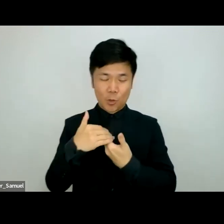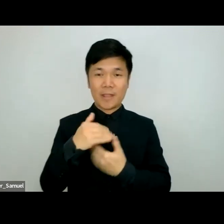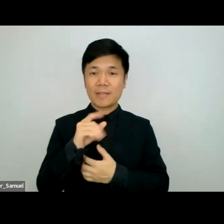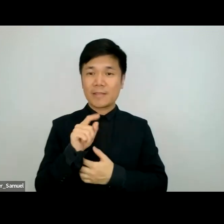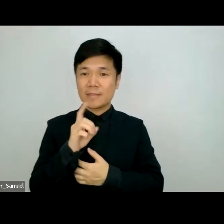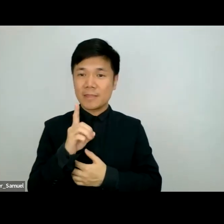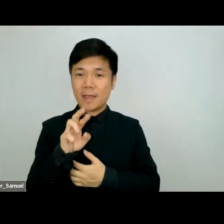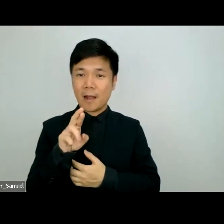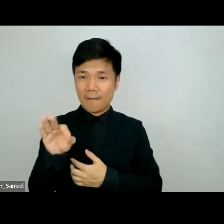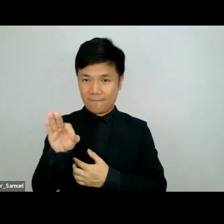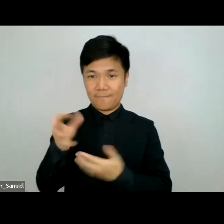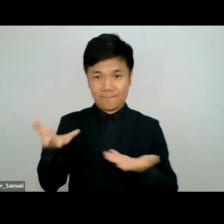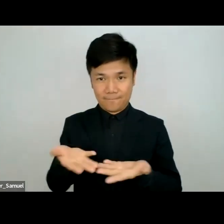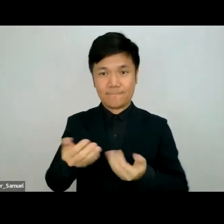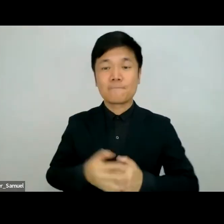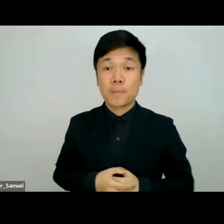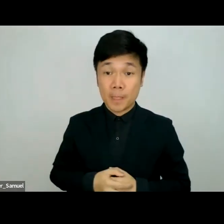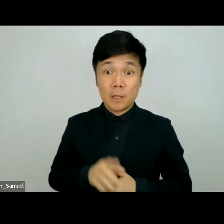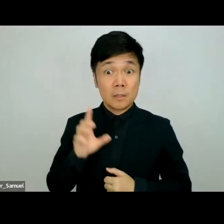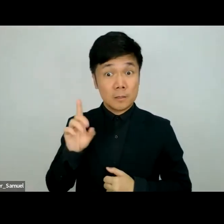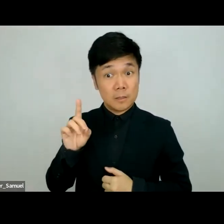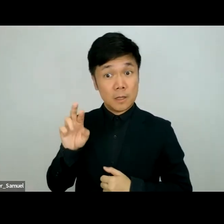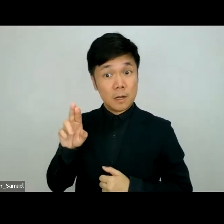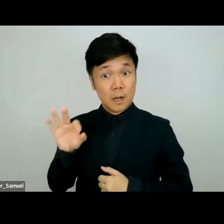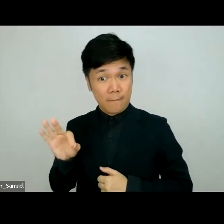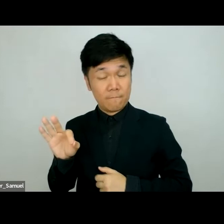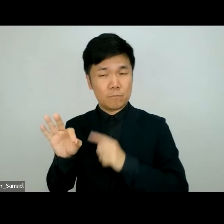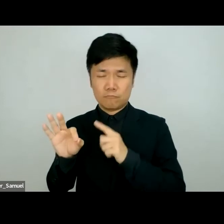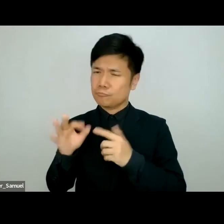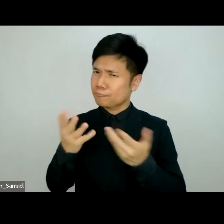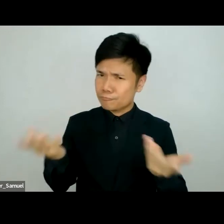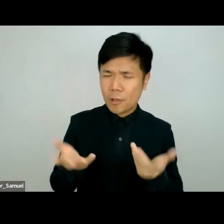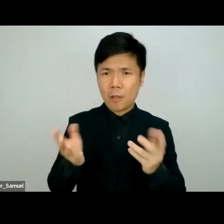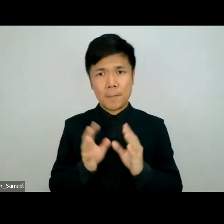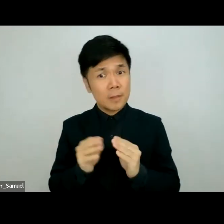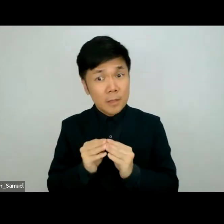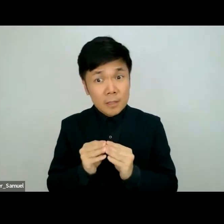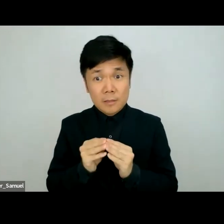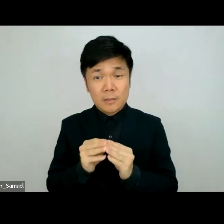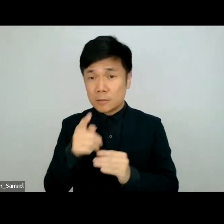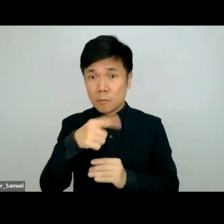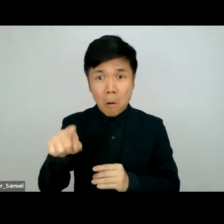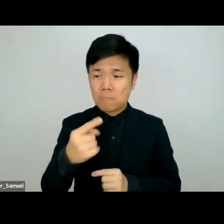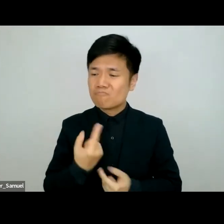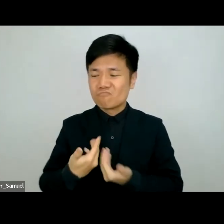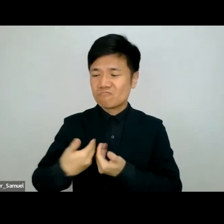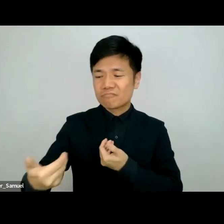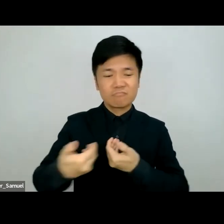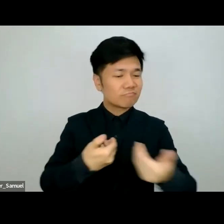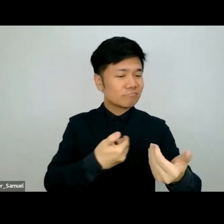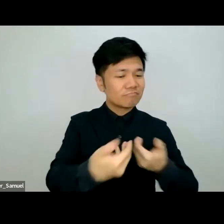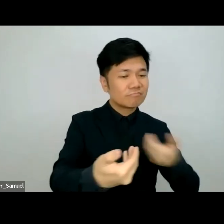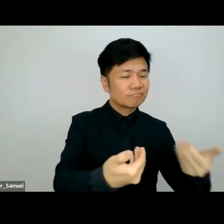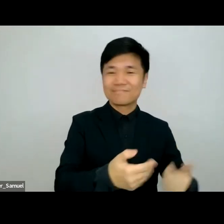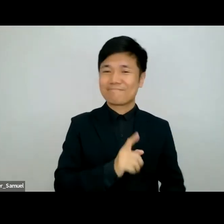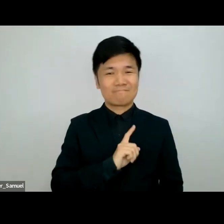C'est un grand honneur d'être ici parce que voici une question où on ne peut pas